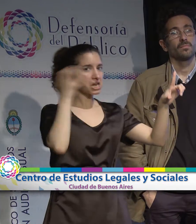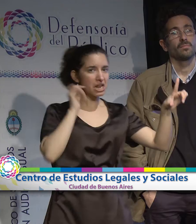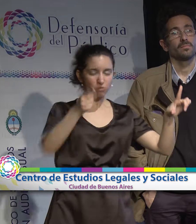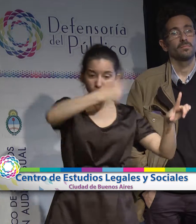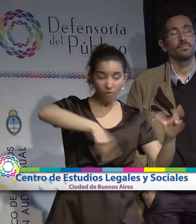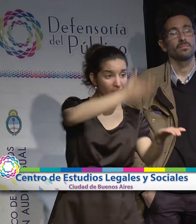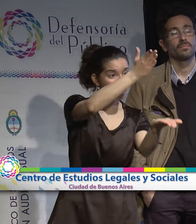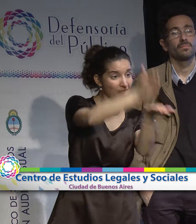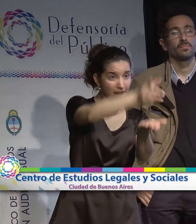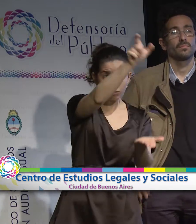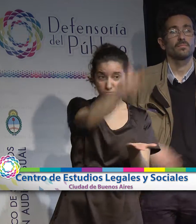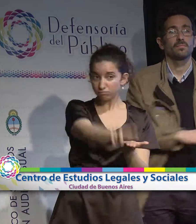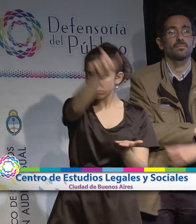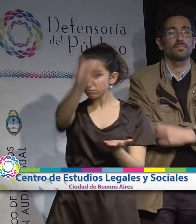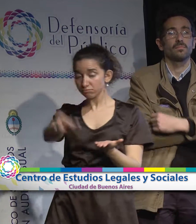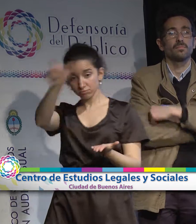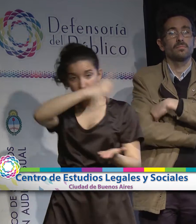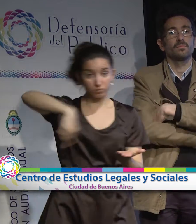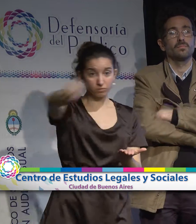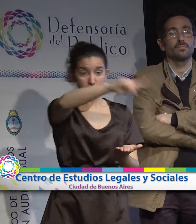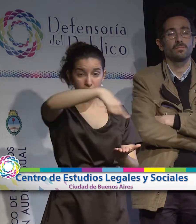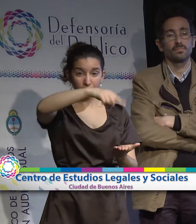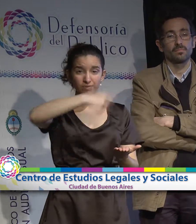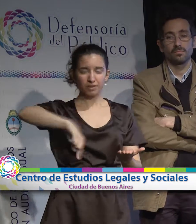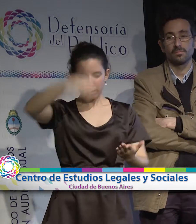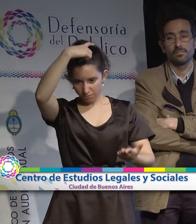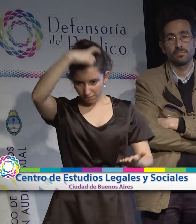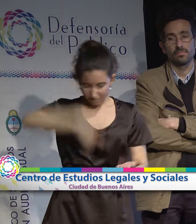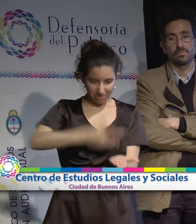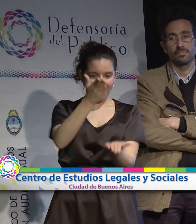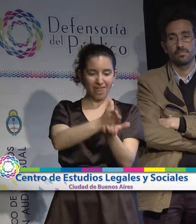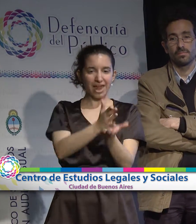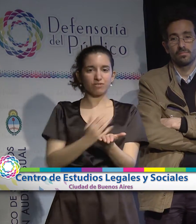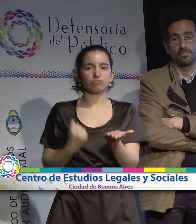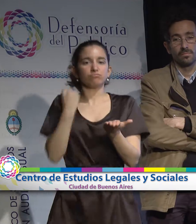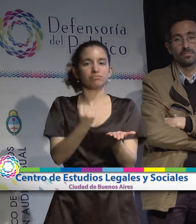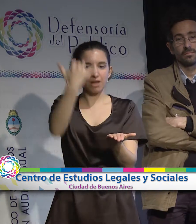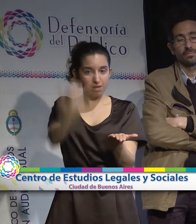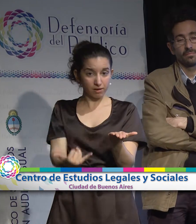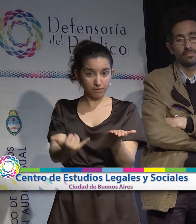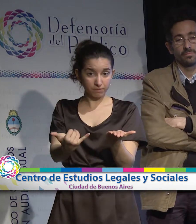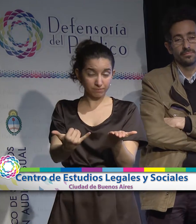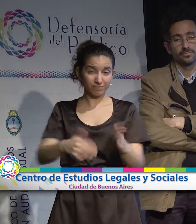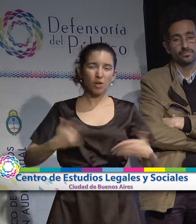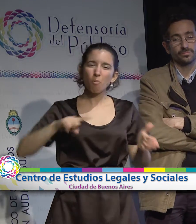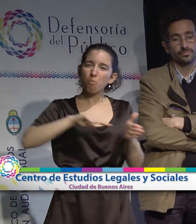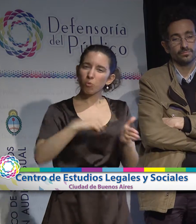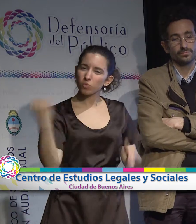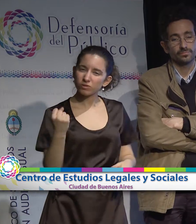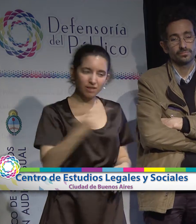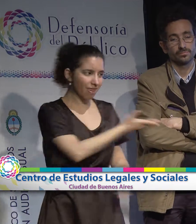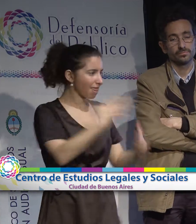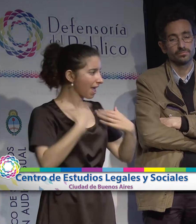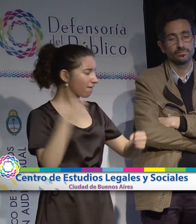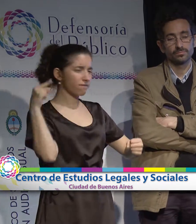sujetos de derechos que por medio de los medios de comunicación ejercen derechos fundamentales. Y en este punto es central el rol de la Defensoría